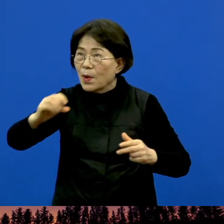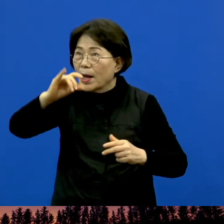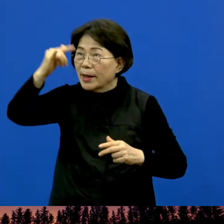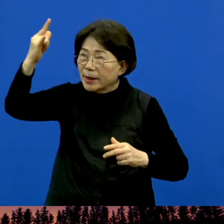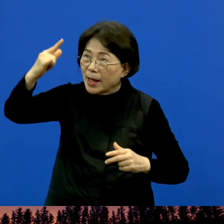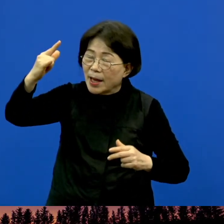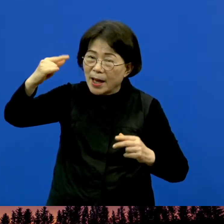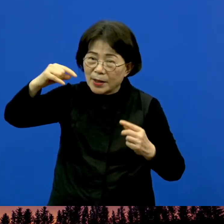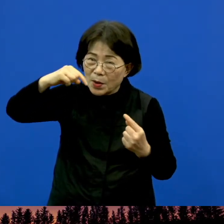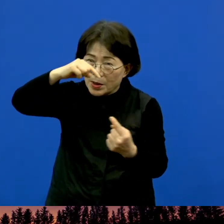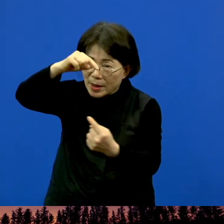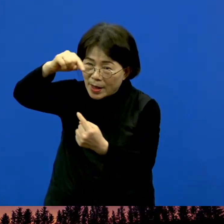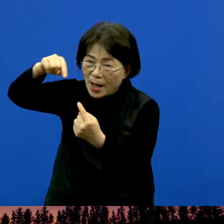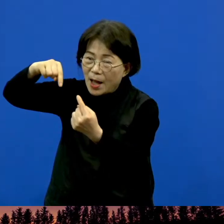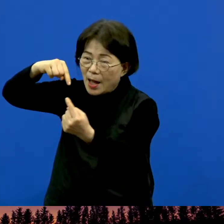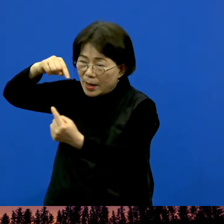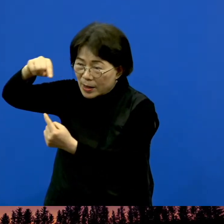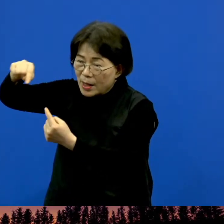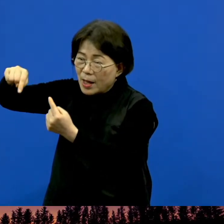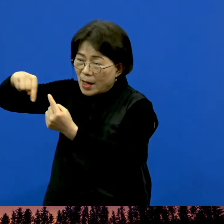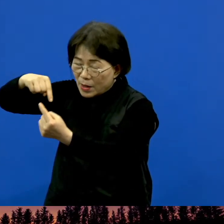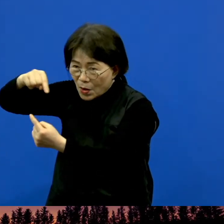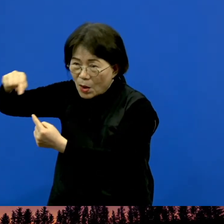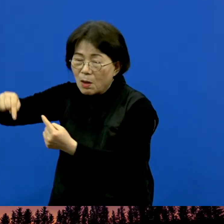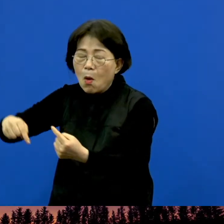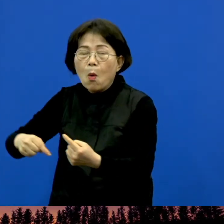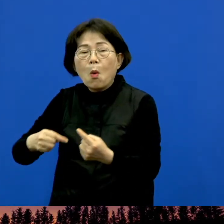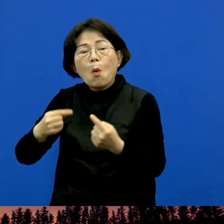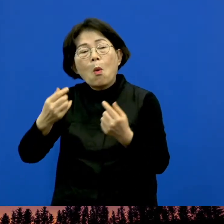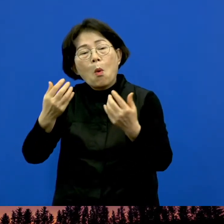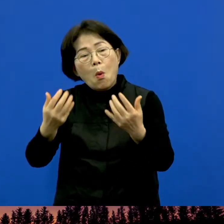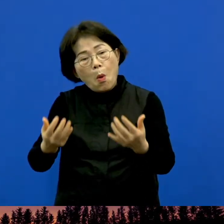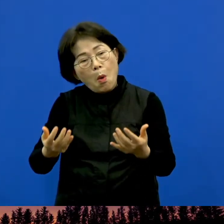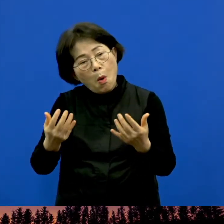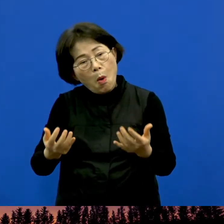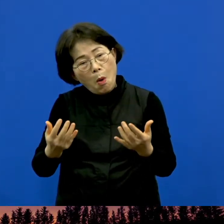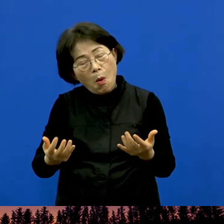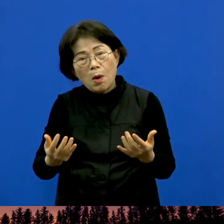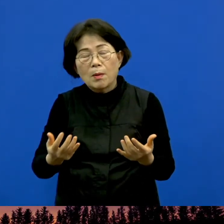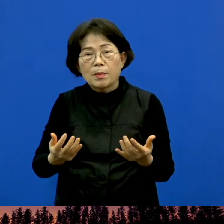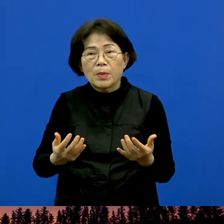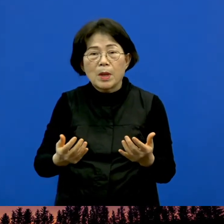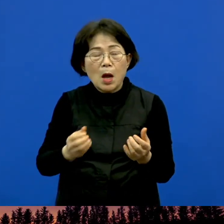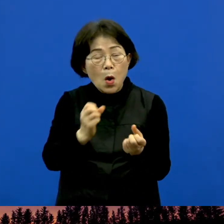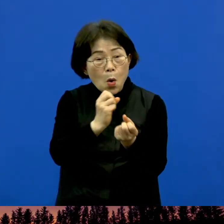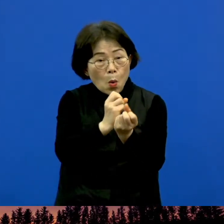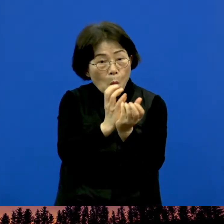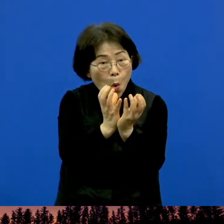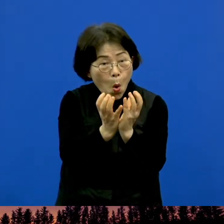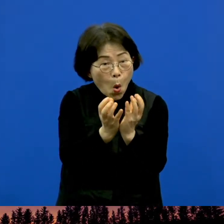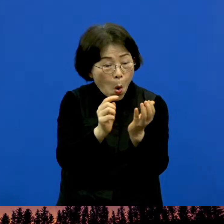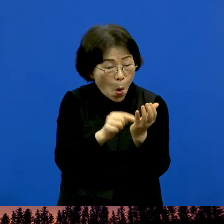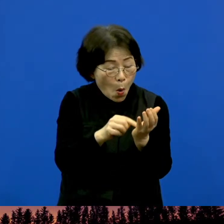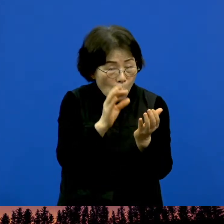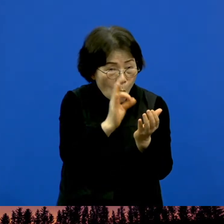조화를 이루면서 돌아가고 있다는 사실이 어마어마한 거. 그러면서도 꽃 한 송이를 보면 그 안에